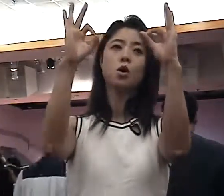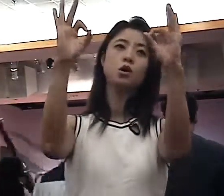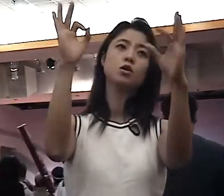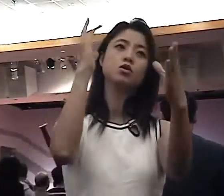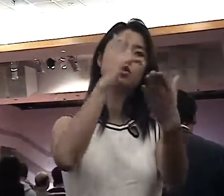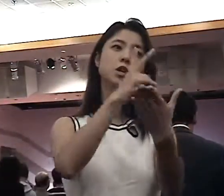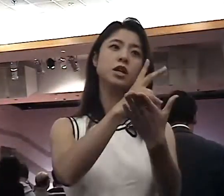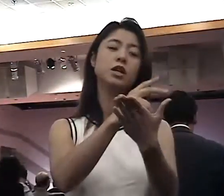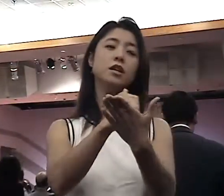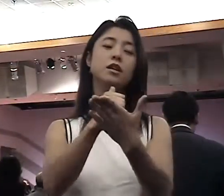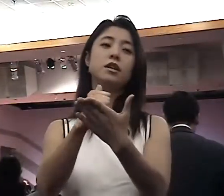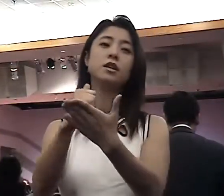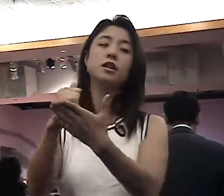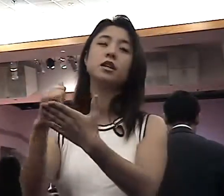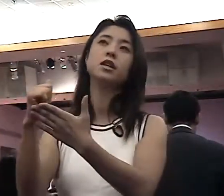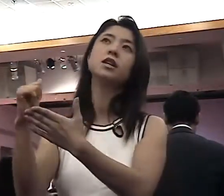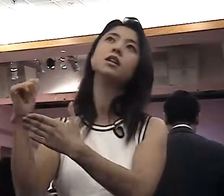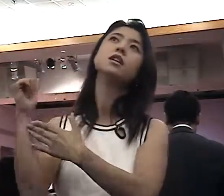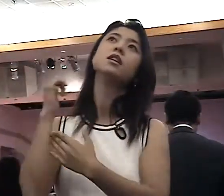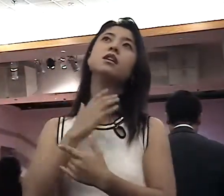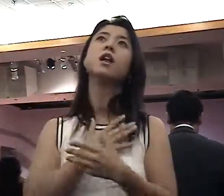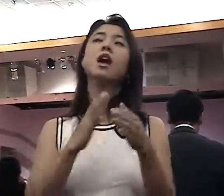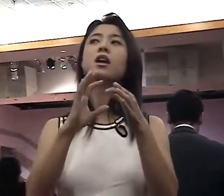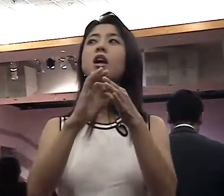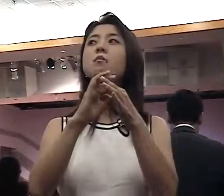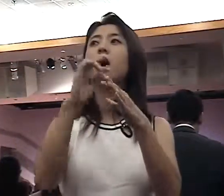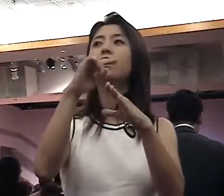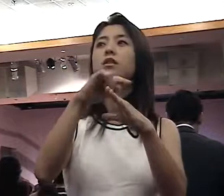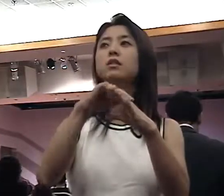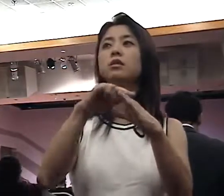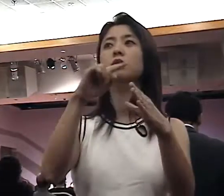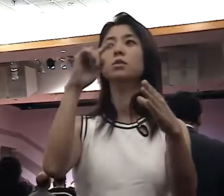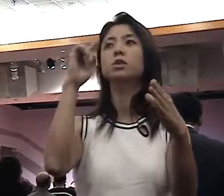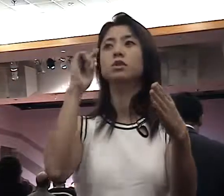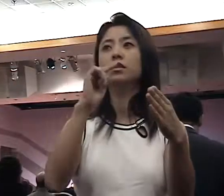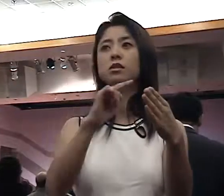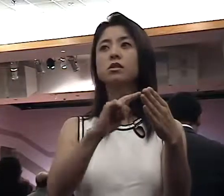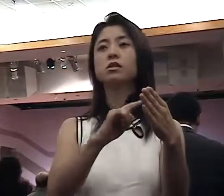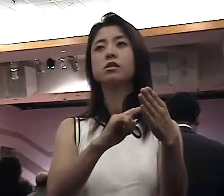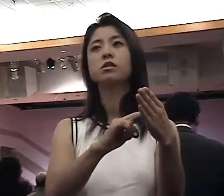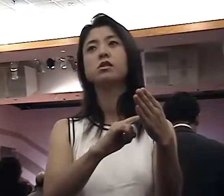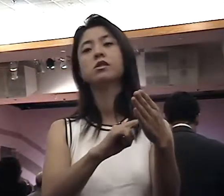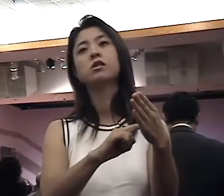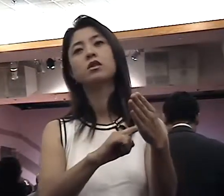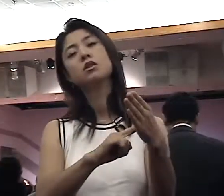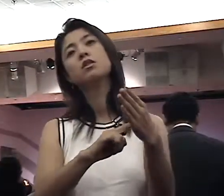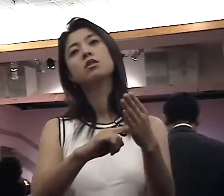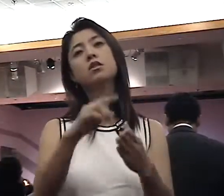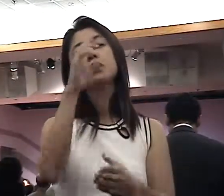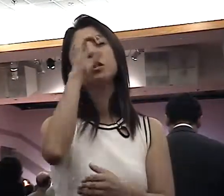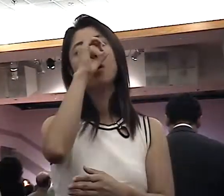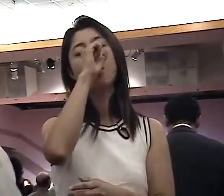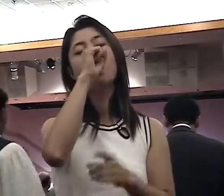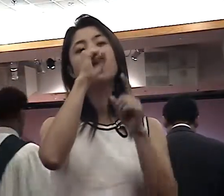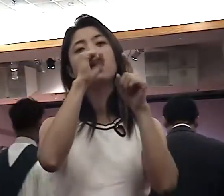보소서 주님 나의 마음을 주님 내 마음을 지키자